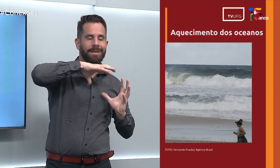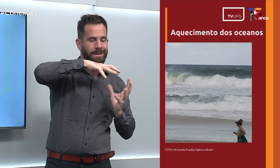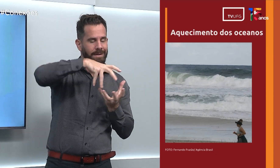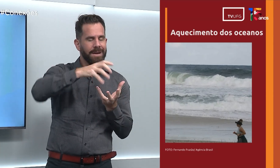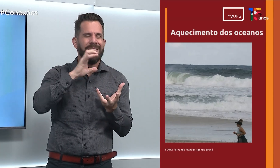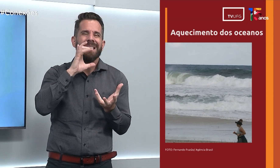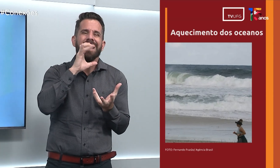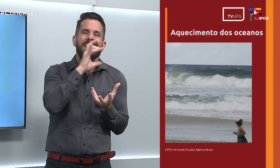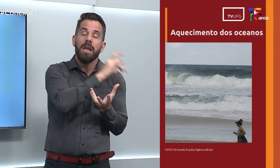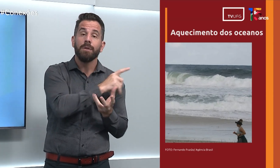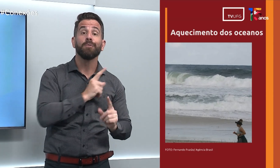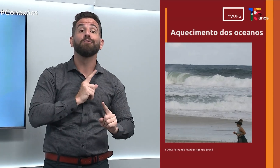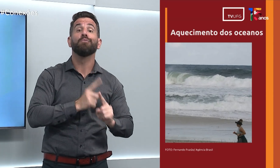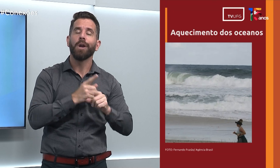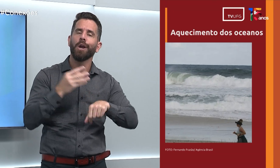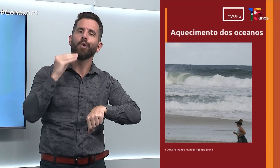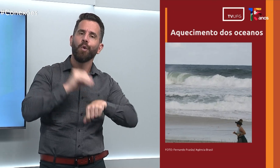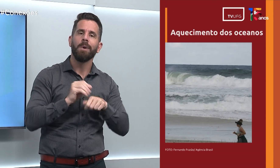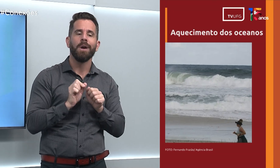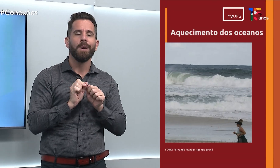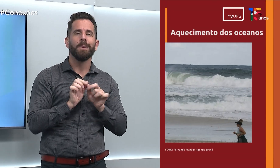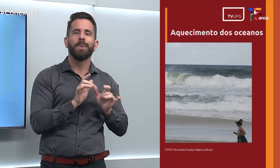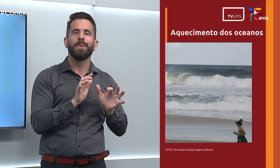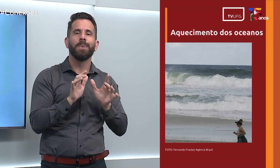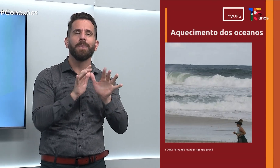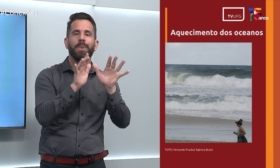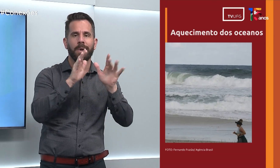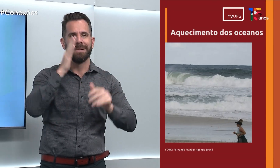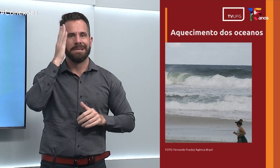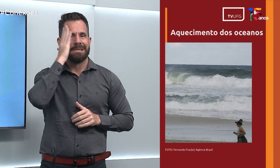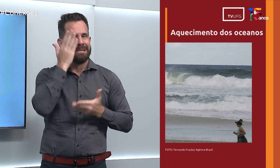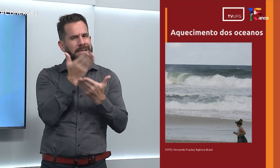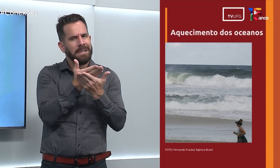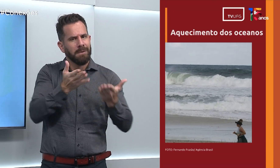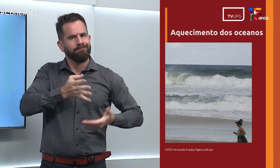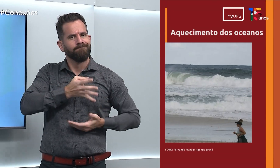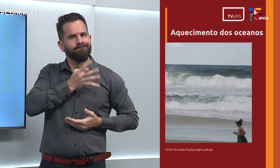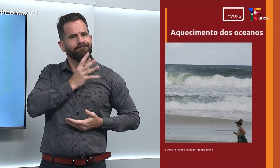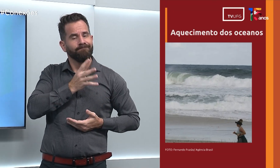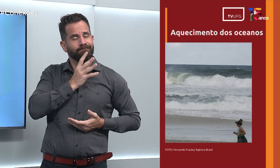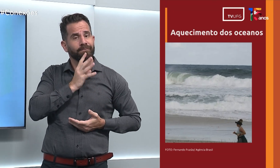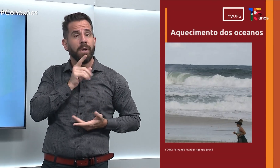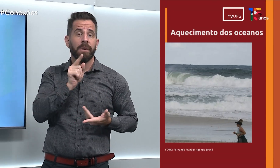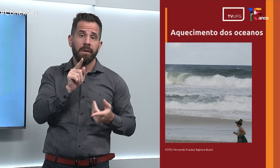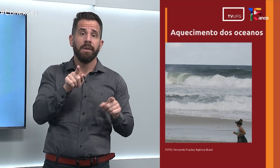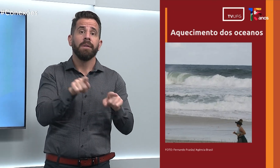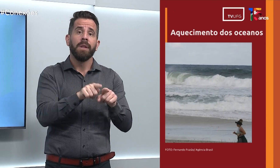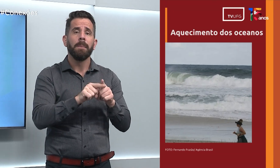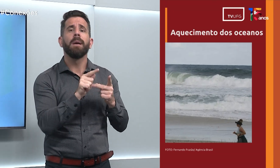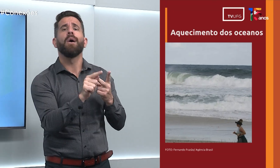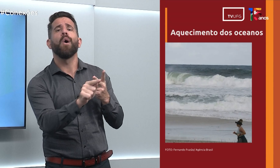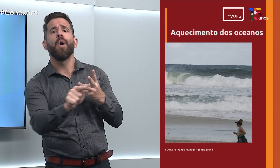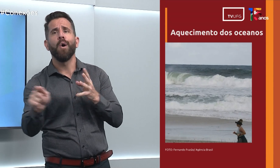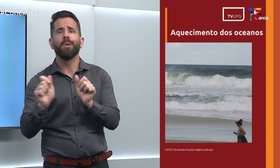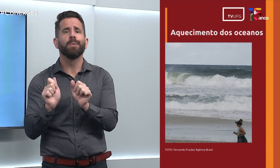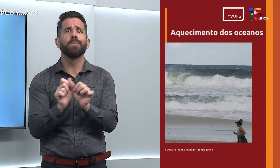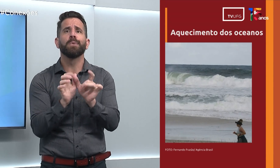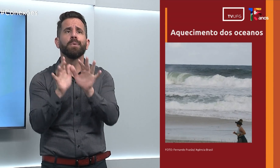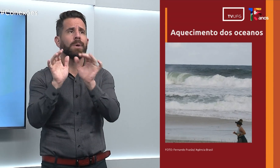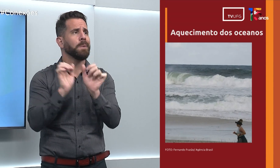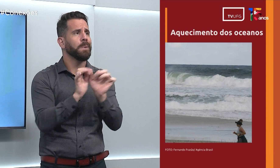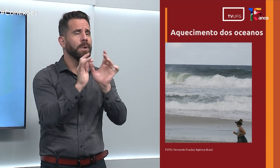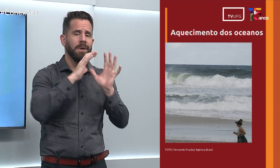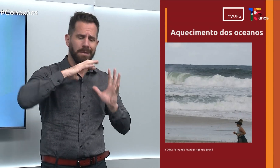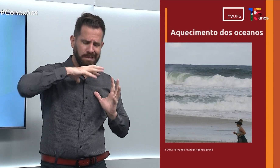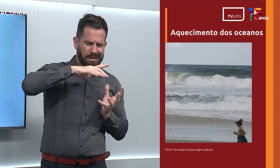excesso de emissão de gases do efeito estufa, como o gás carbônico, por exemplo, e de outros gases na